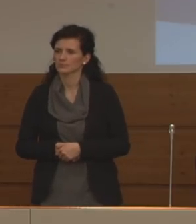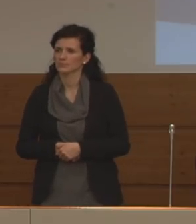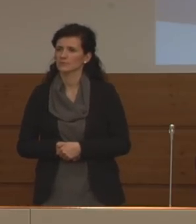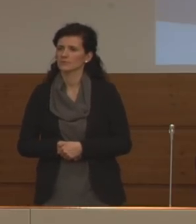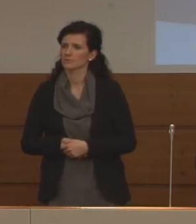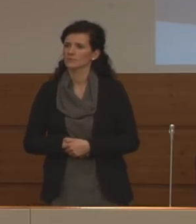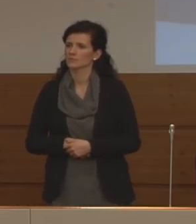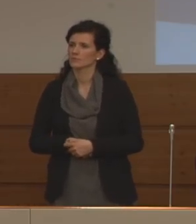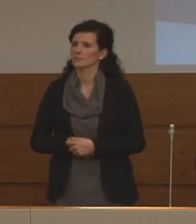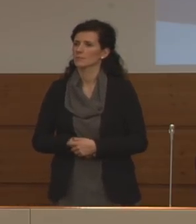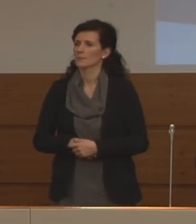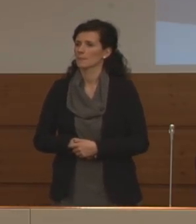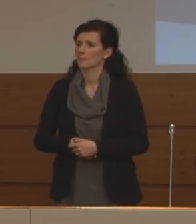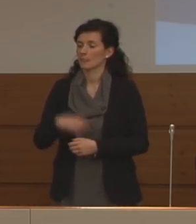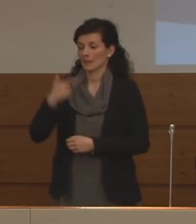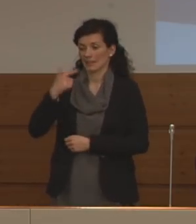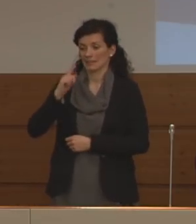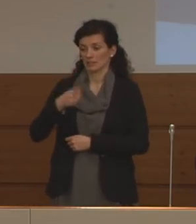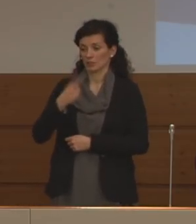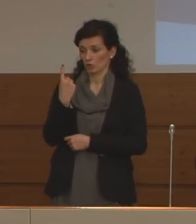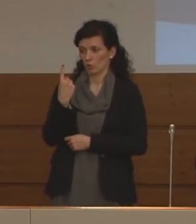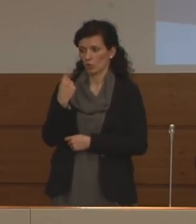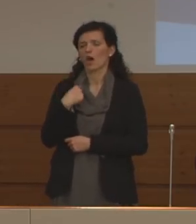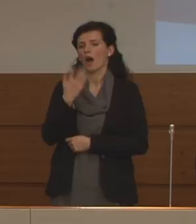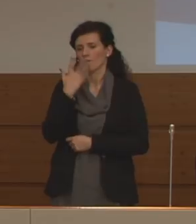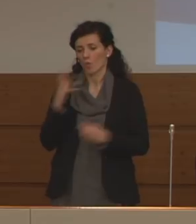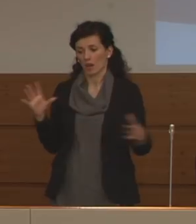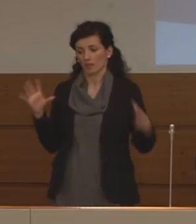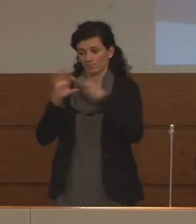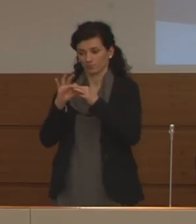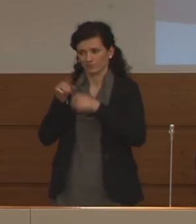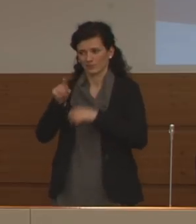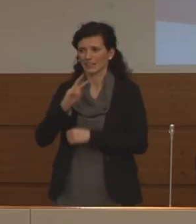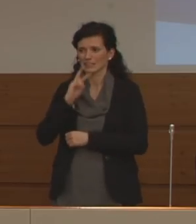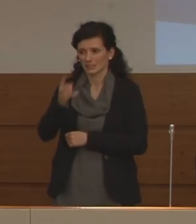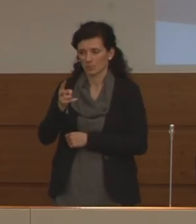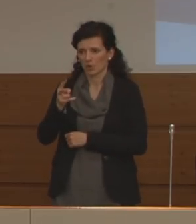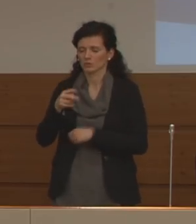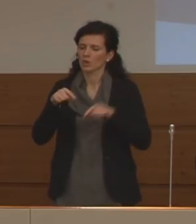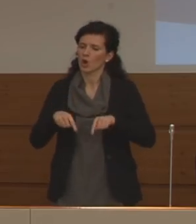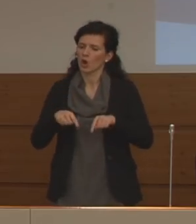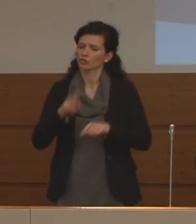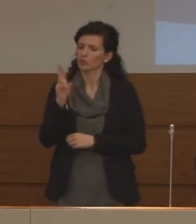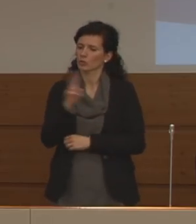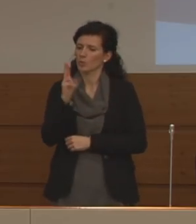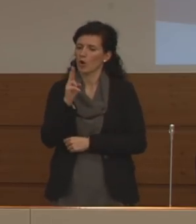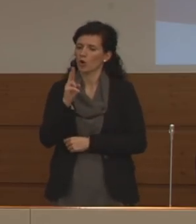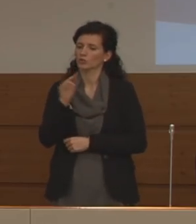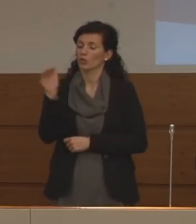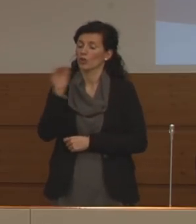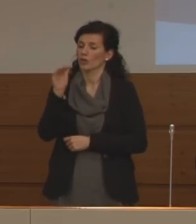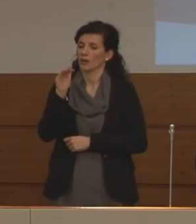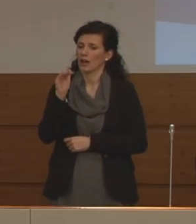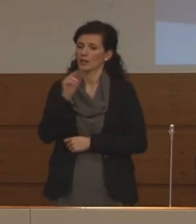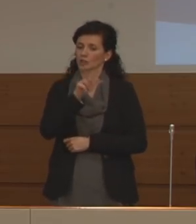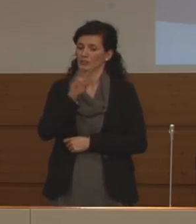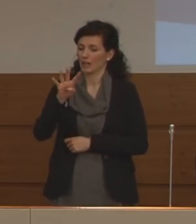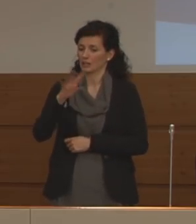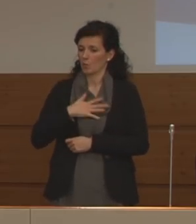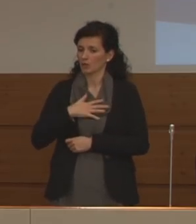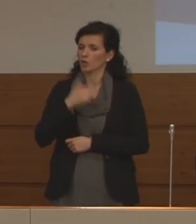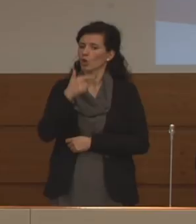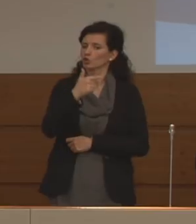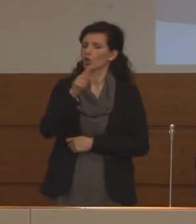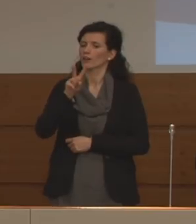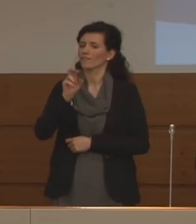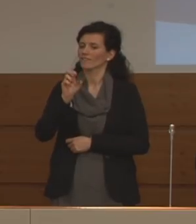giorda cardinaletti tg1 mi aggancio a questa risposta oggi è morto un ragazzo di 34 anni a tor vergata da